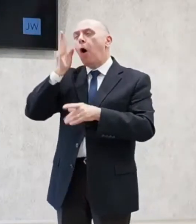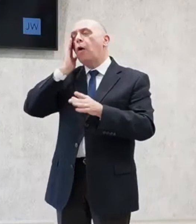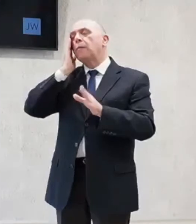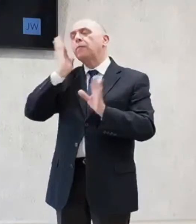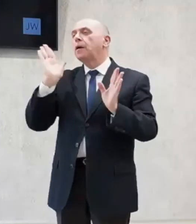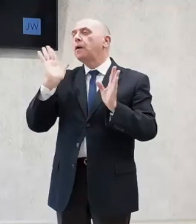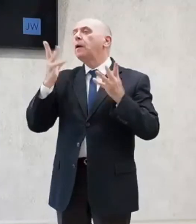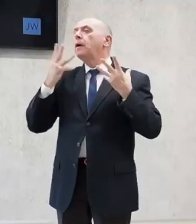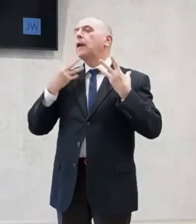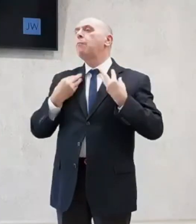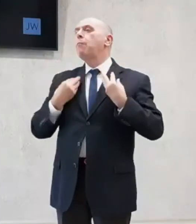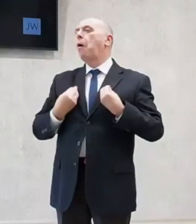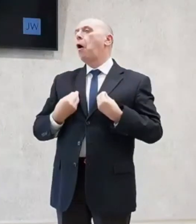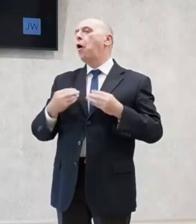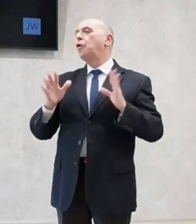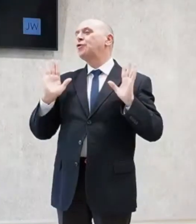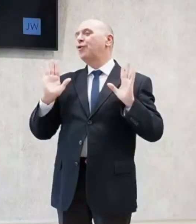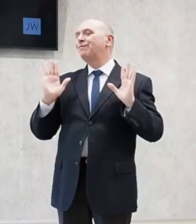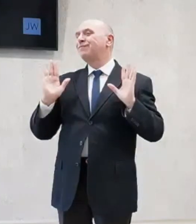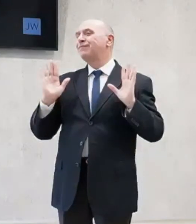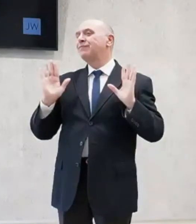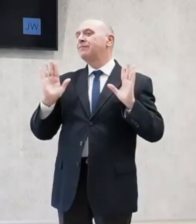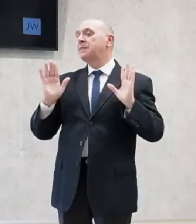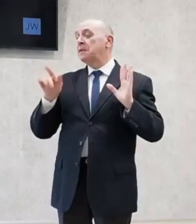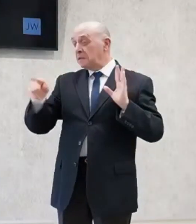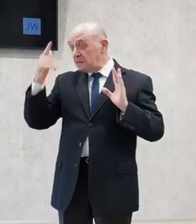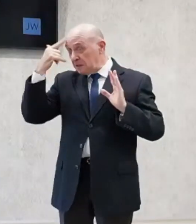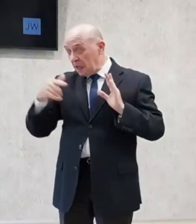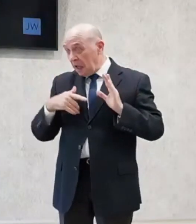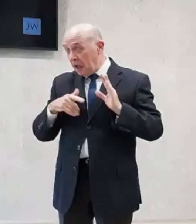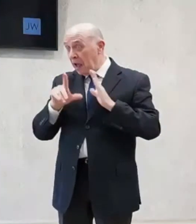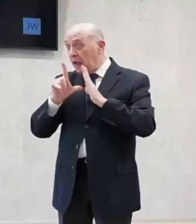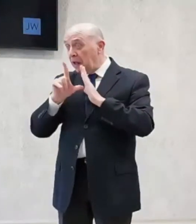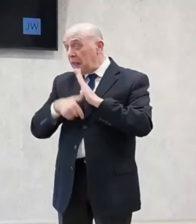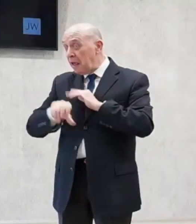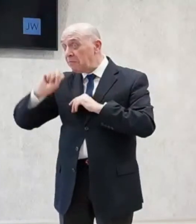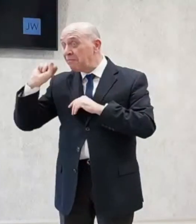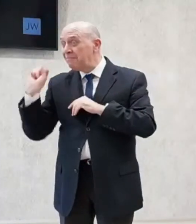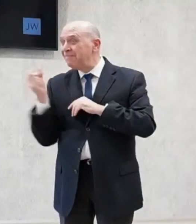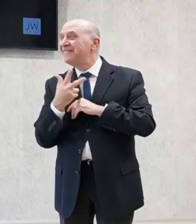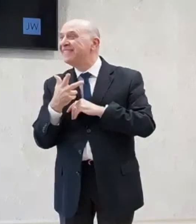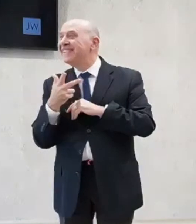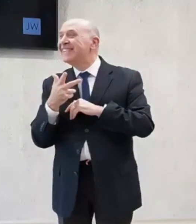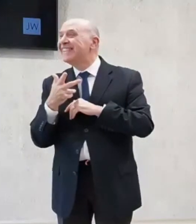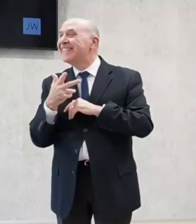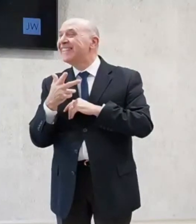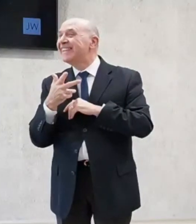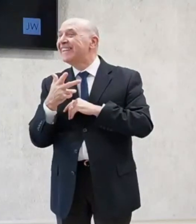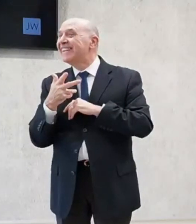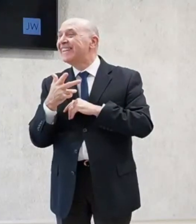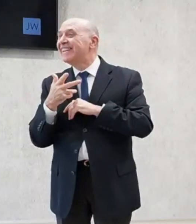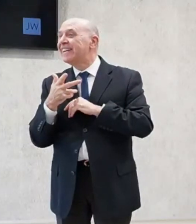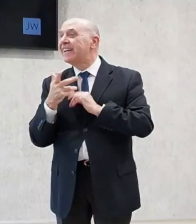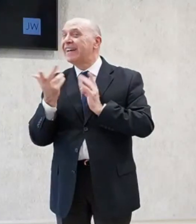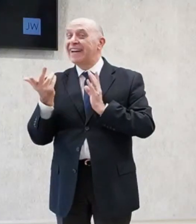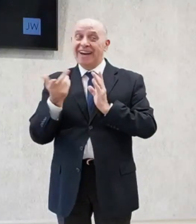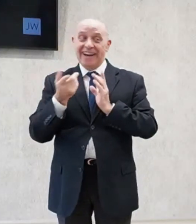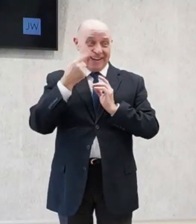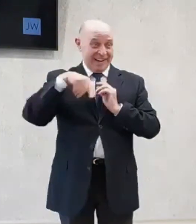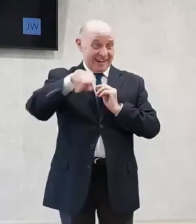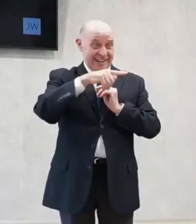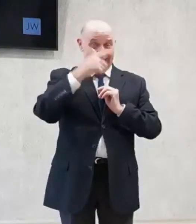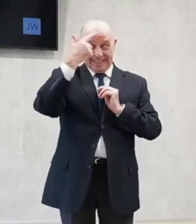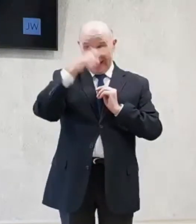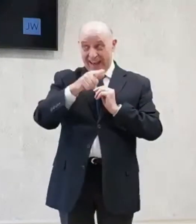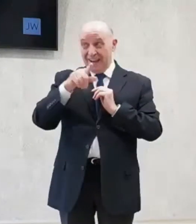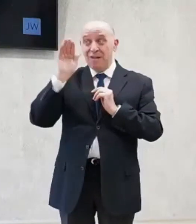possiamo affermare che il tempo passa subito e che quando sarà risuscitata